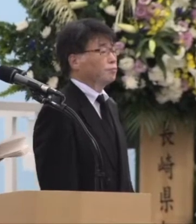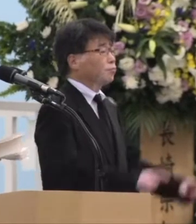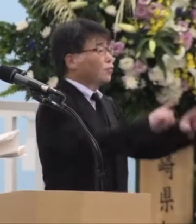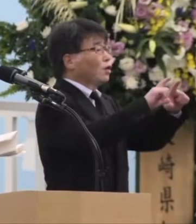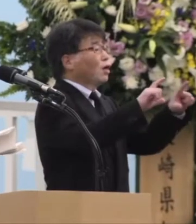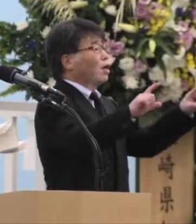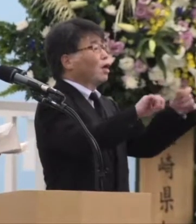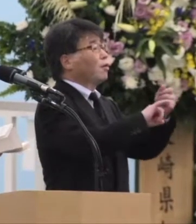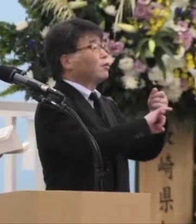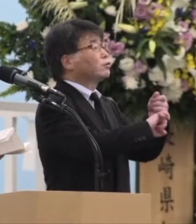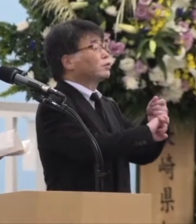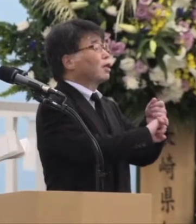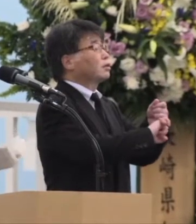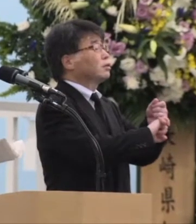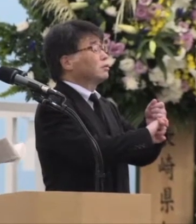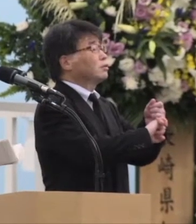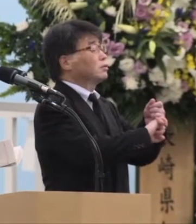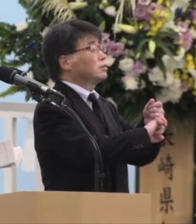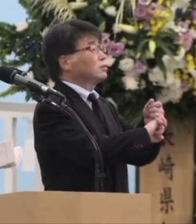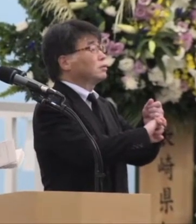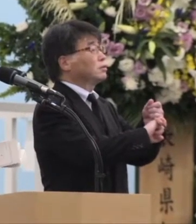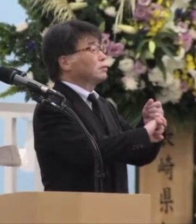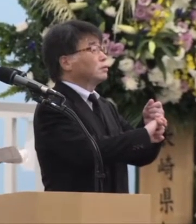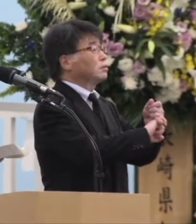平和への誓い。